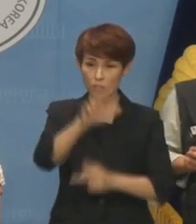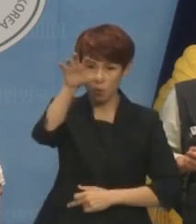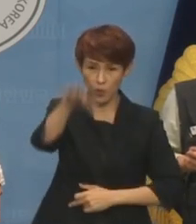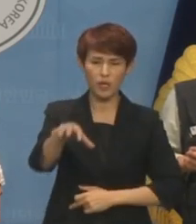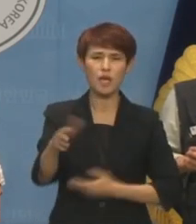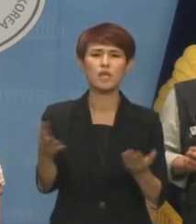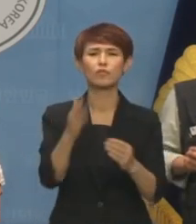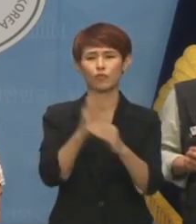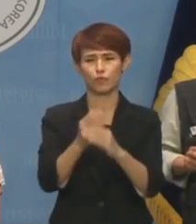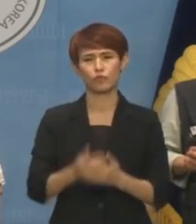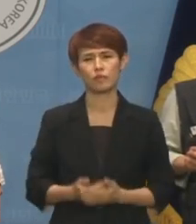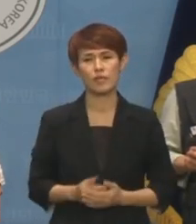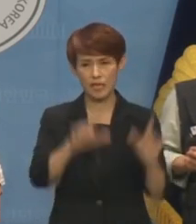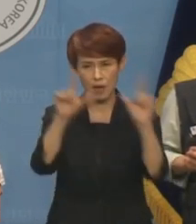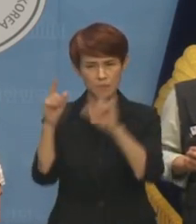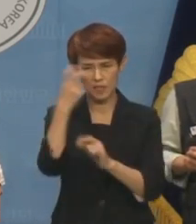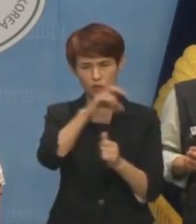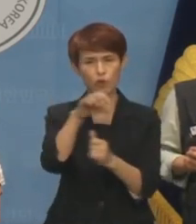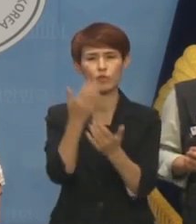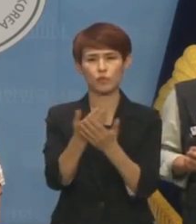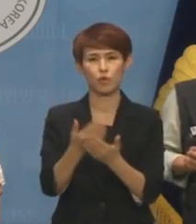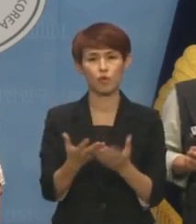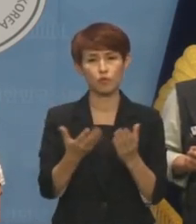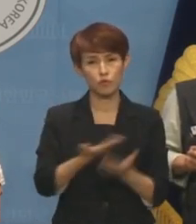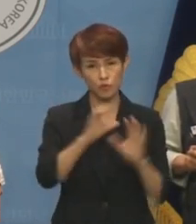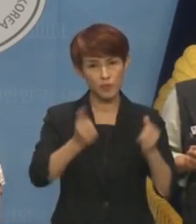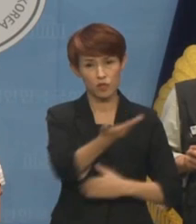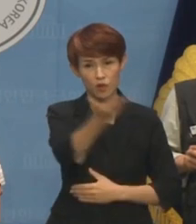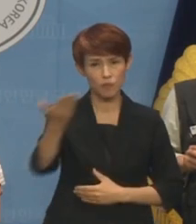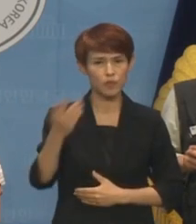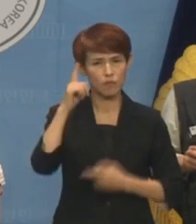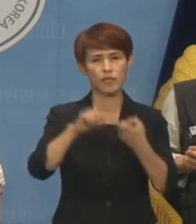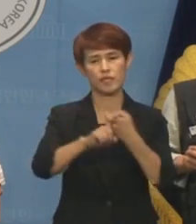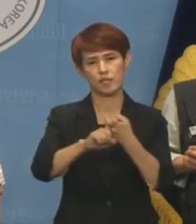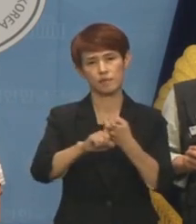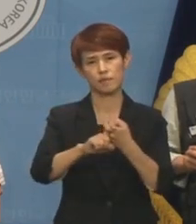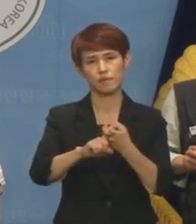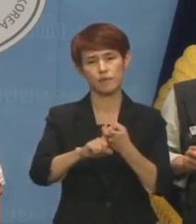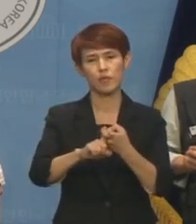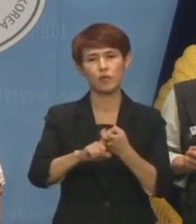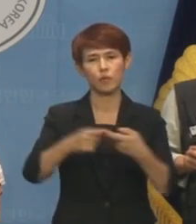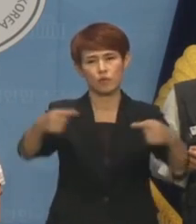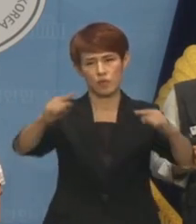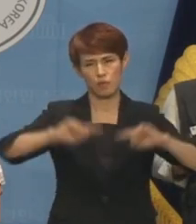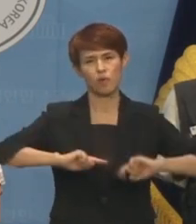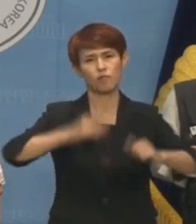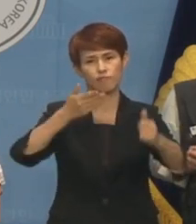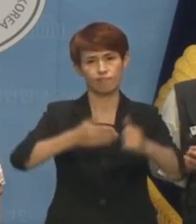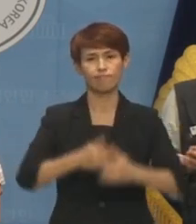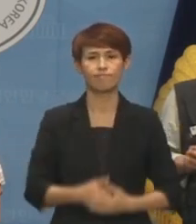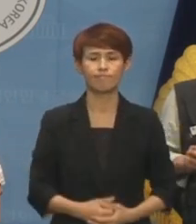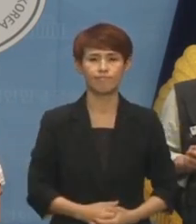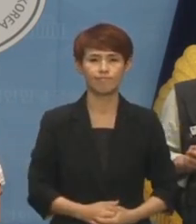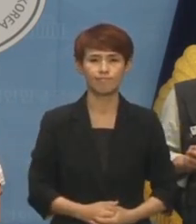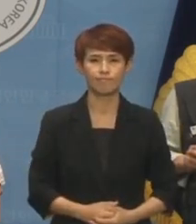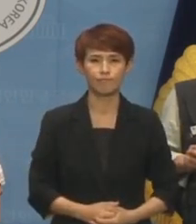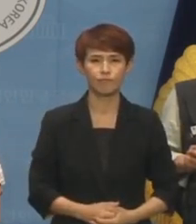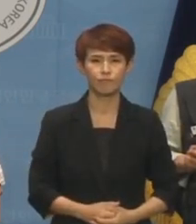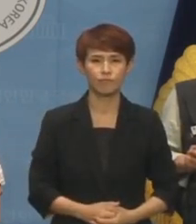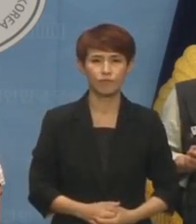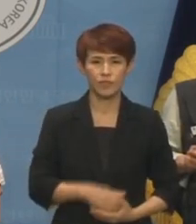함께 지켜주십시오. 국민들의 많은 관심과 시민 여러분들의 참여를 부탁드리겠습니다. 정의로운